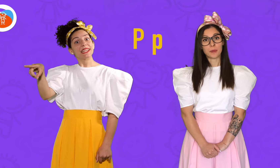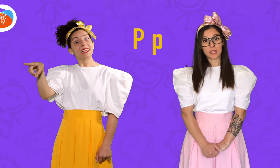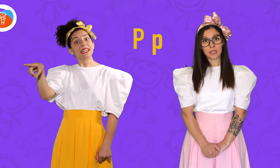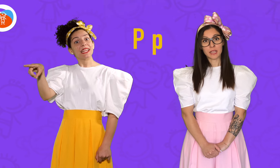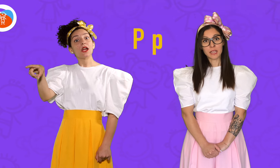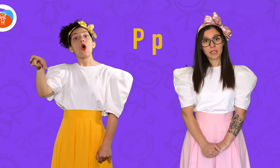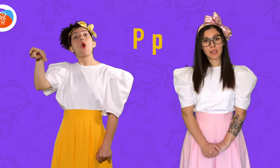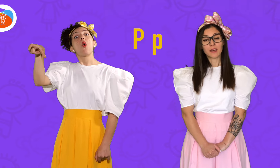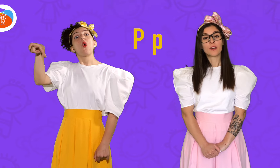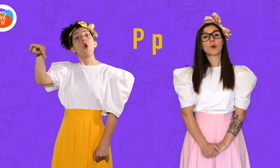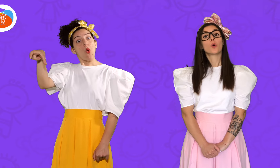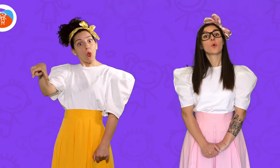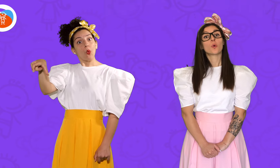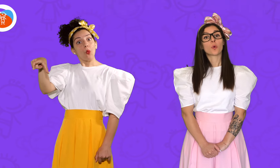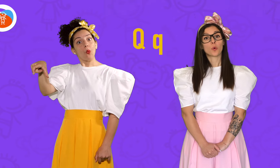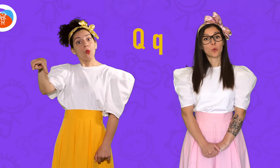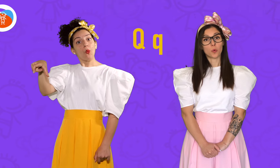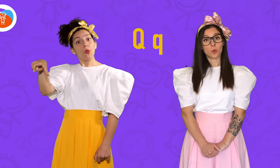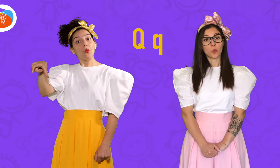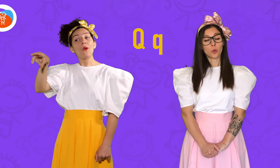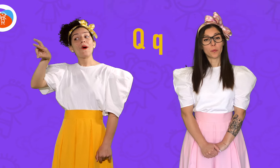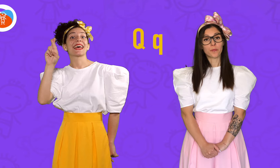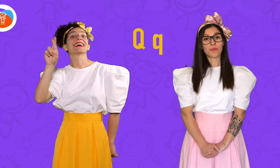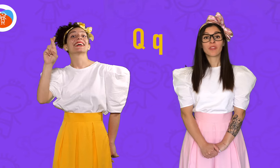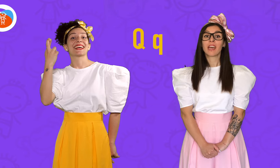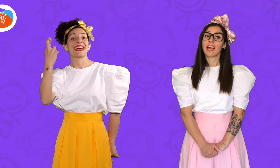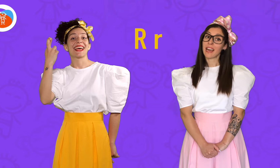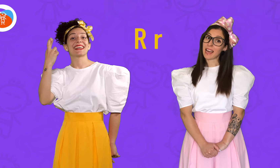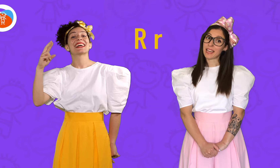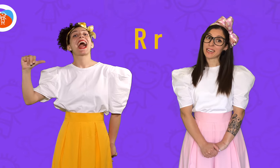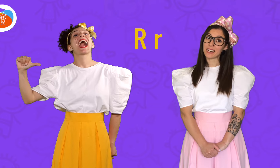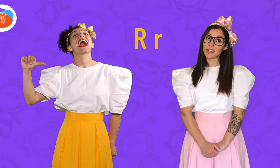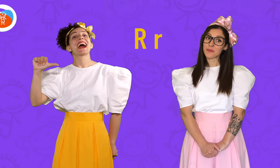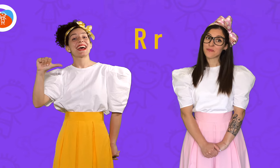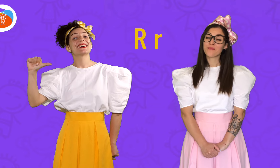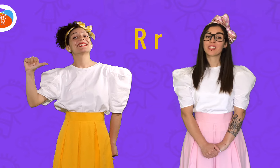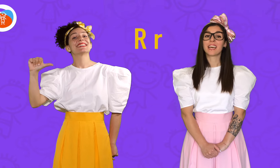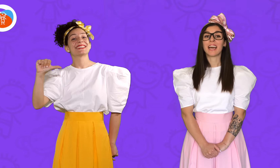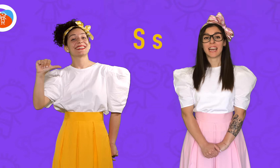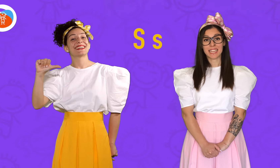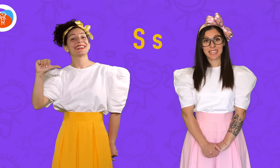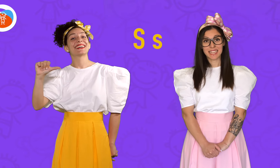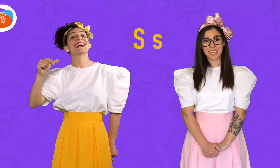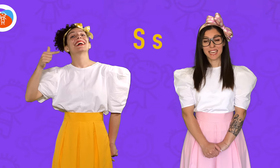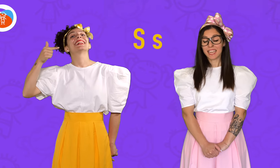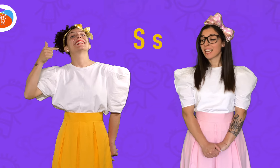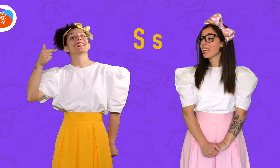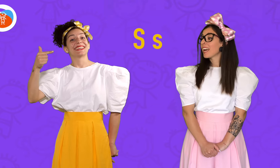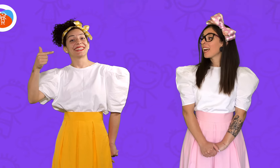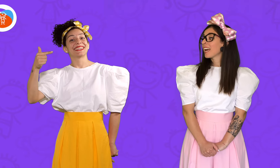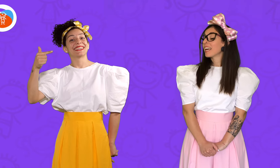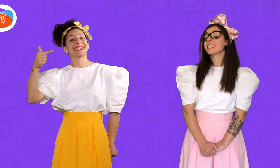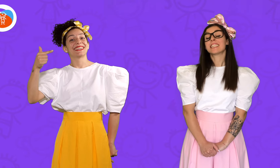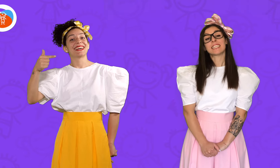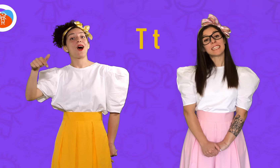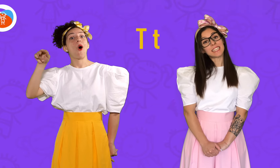P, Q, R, S, T,